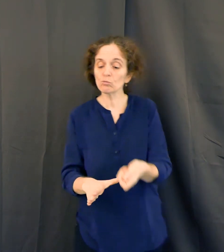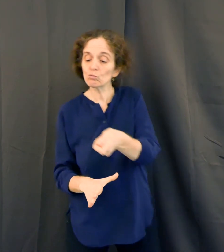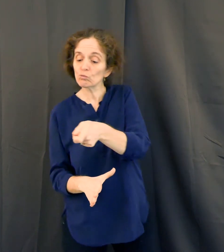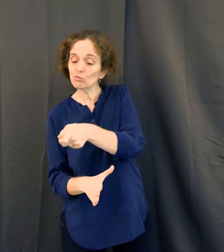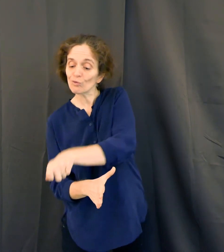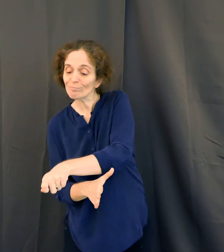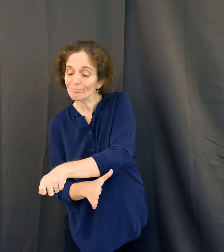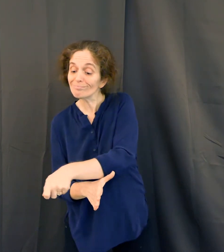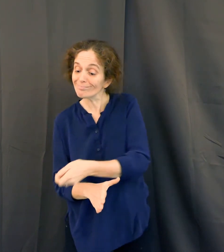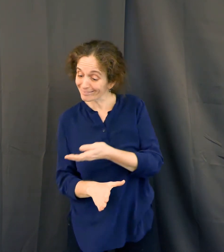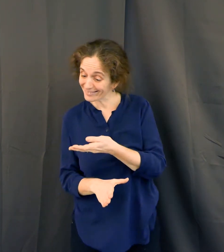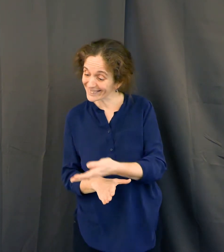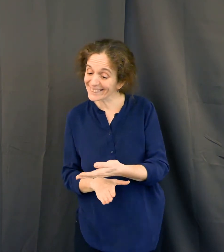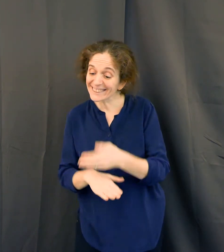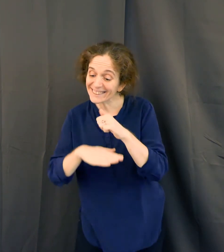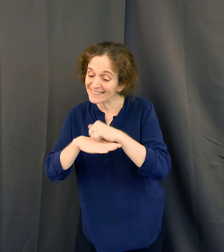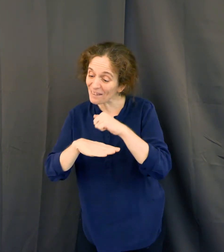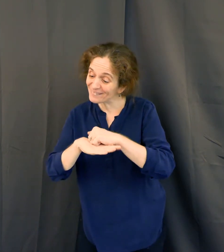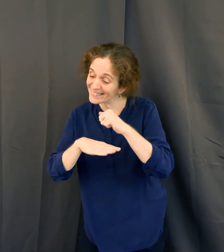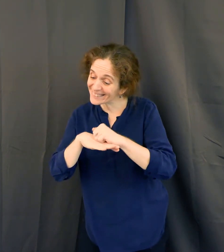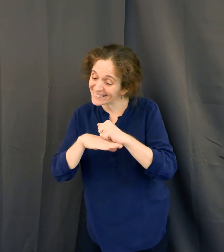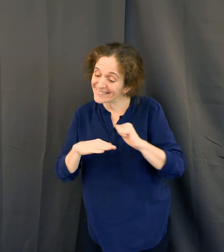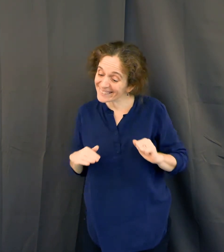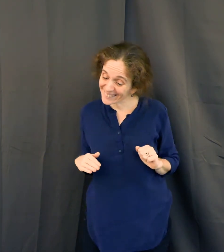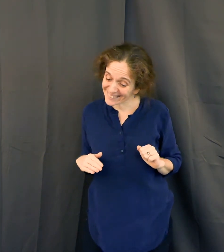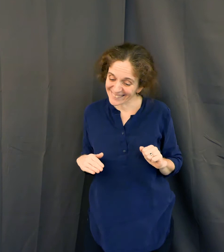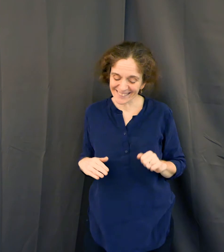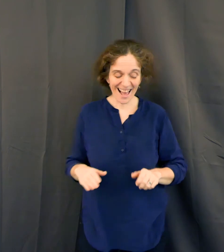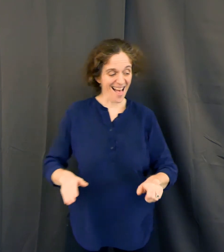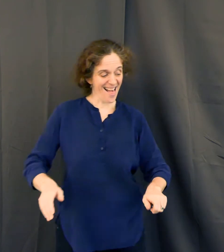Elle pose un plat de soupe et le sert. Bon appétit!